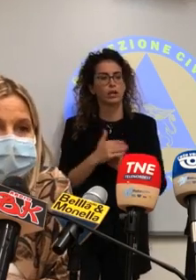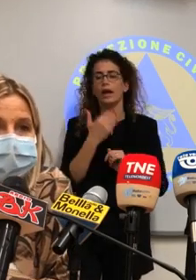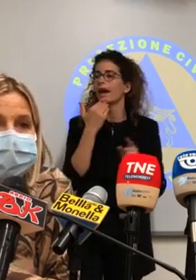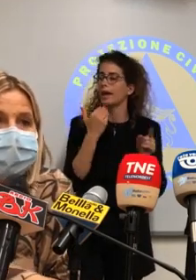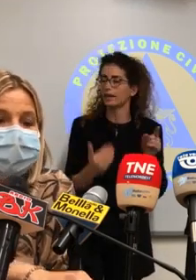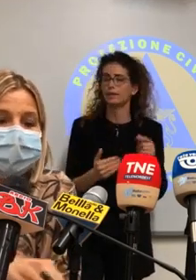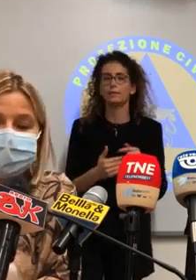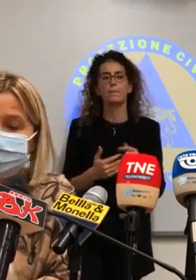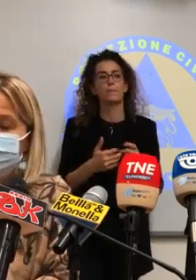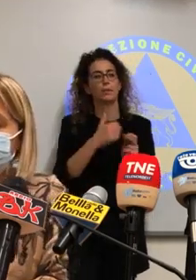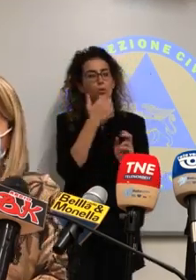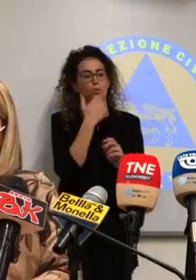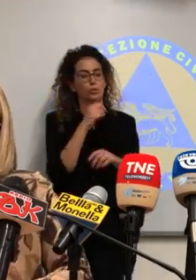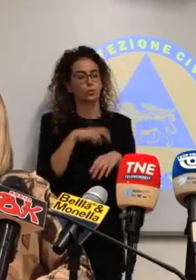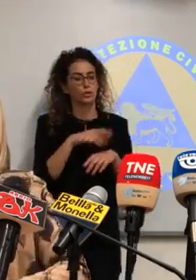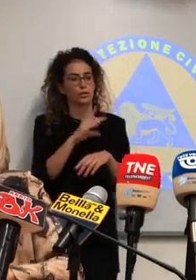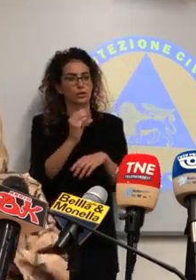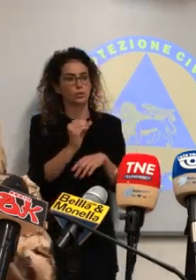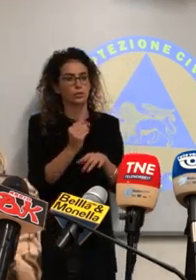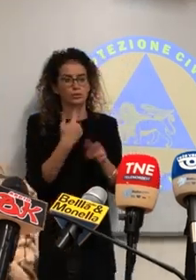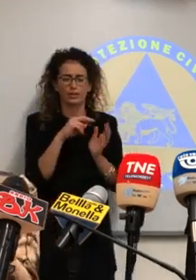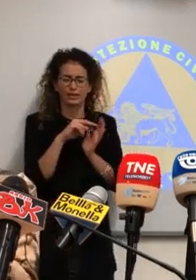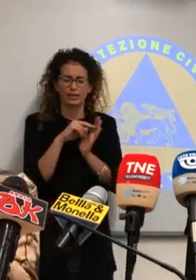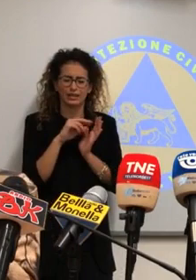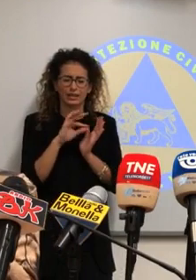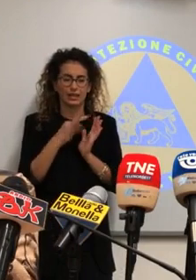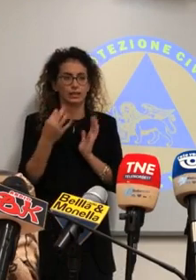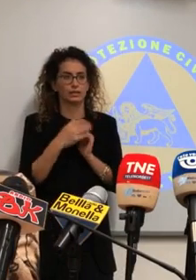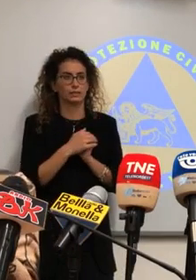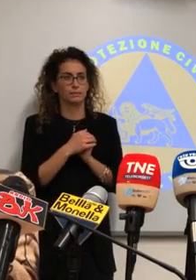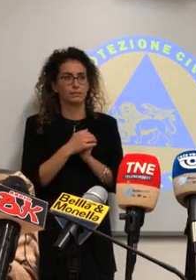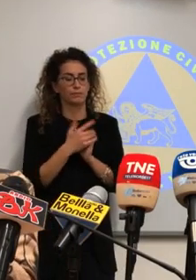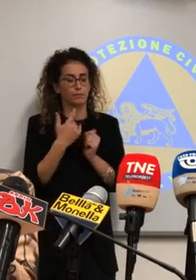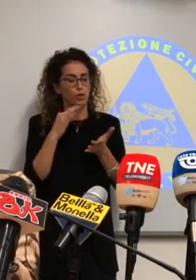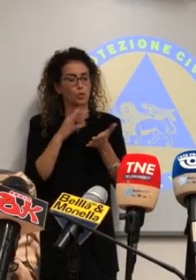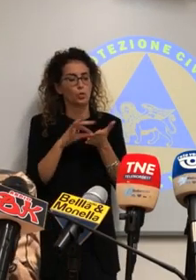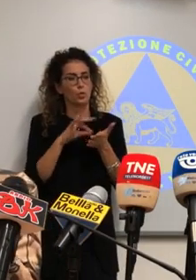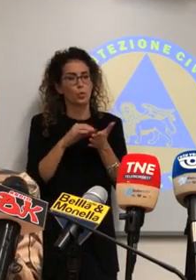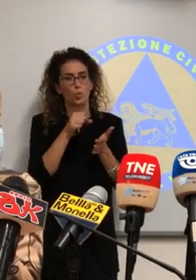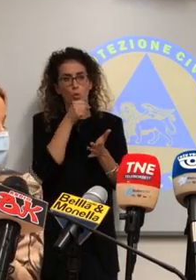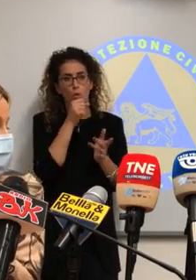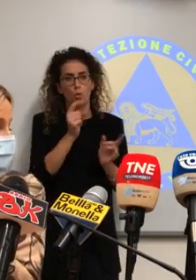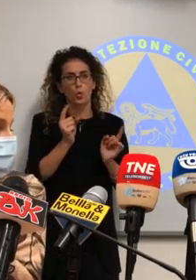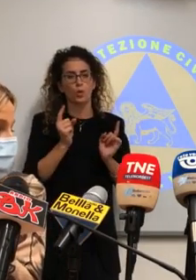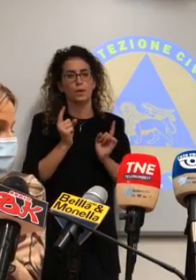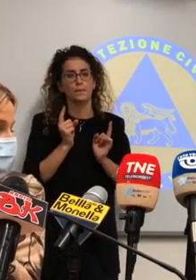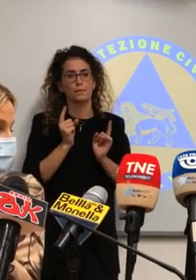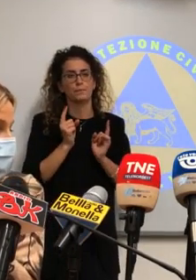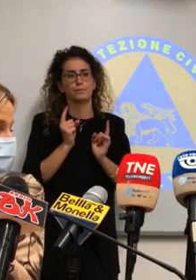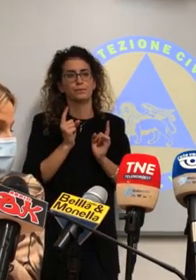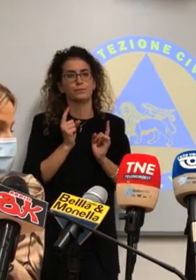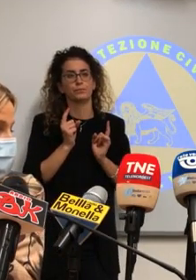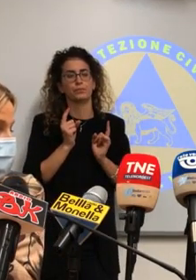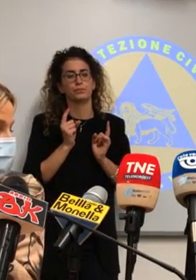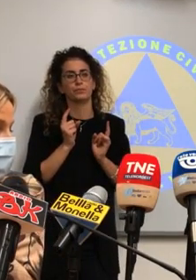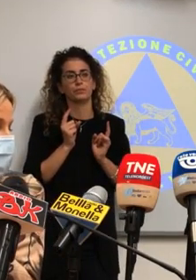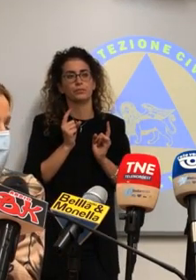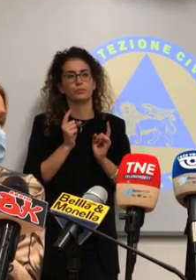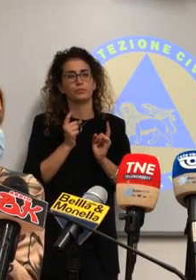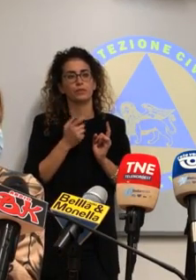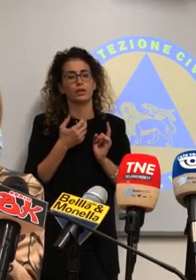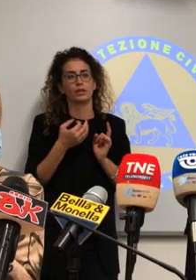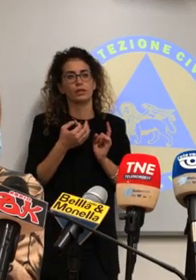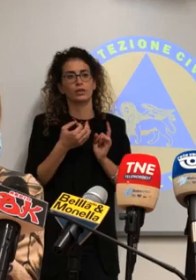E scusi dottoressa Russo, soltanto una cosa tecnica. Le scuole sentinella comprendono sempre i